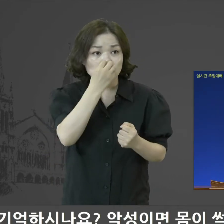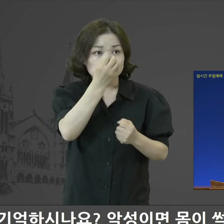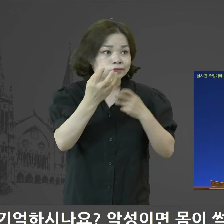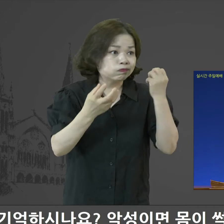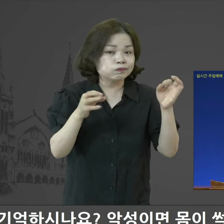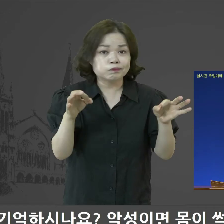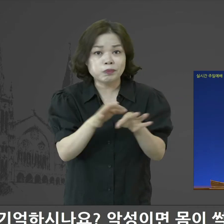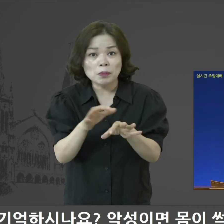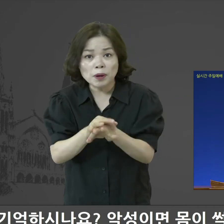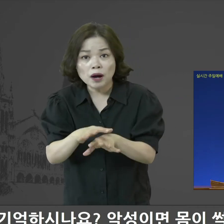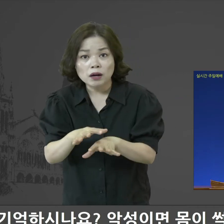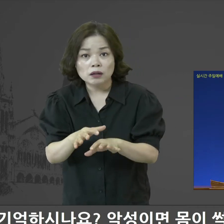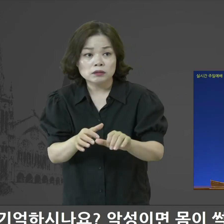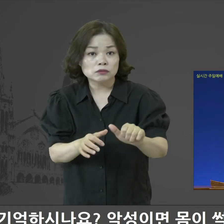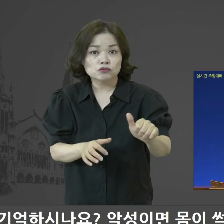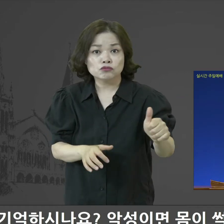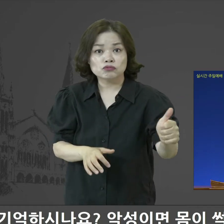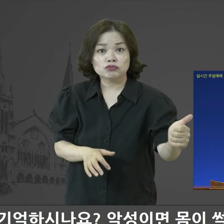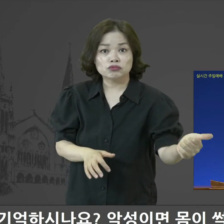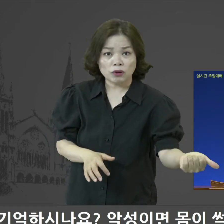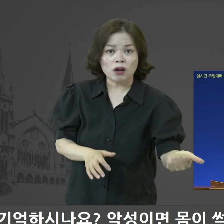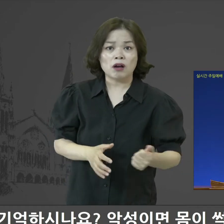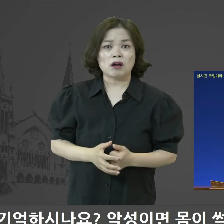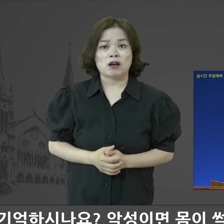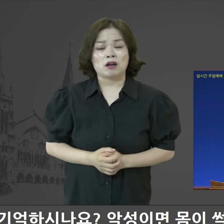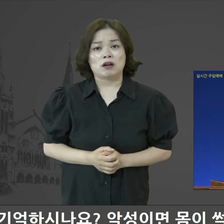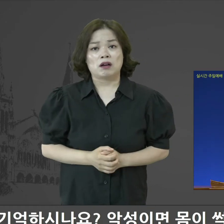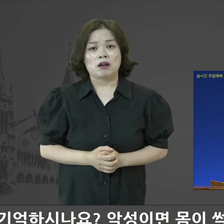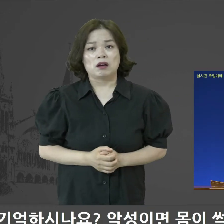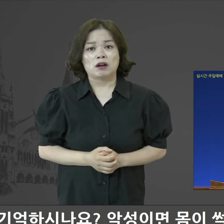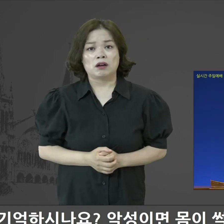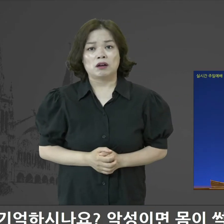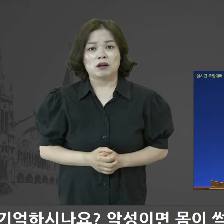없어지는 겁니다. 그렇게 죽어가는 겁니다.